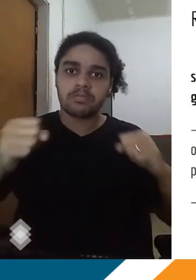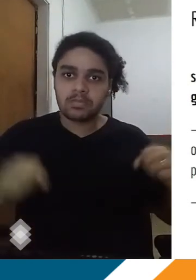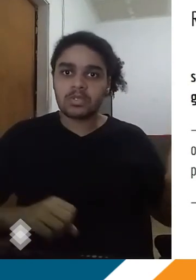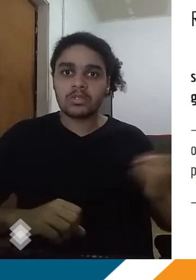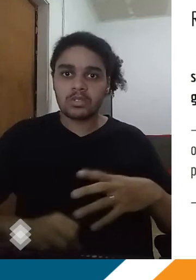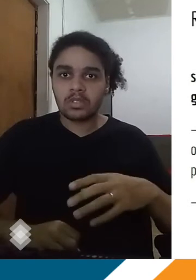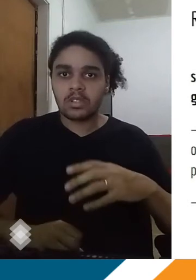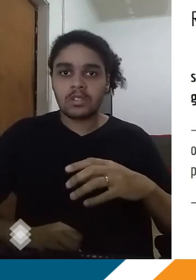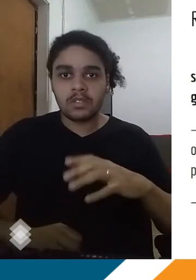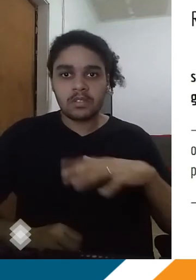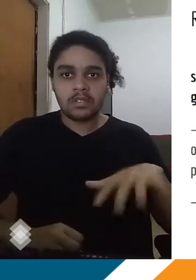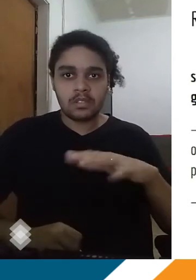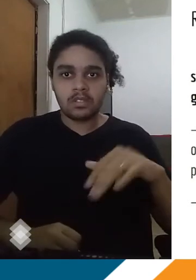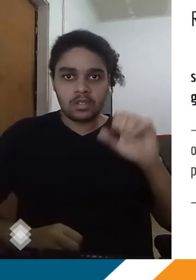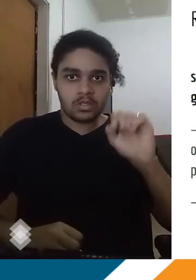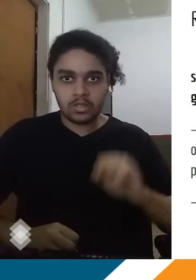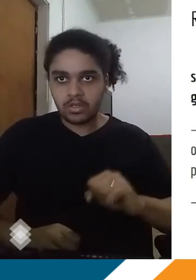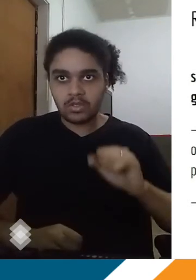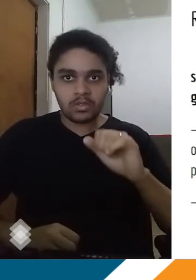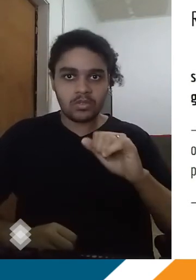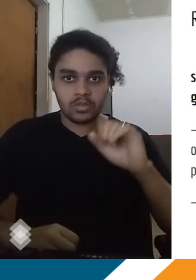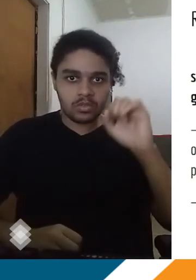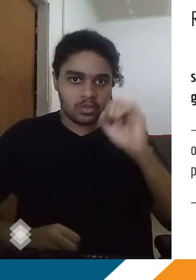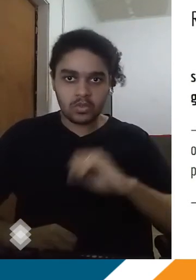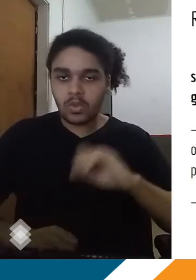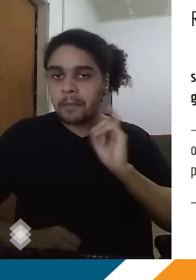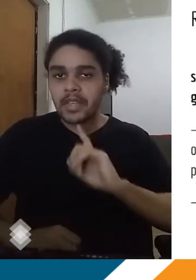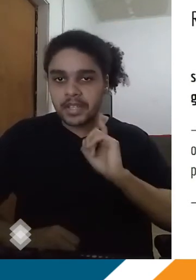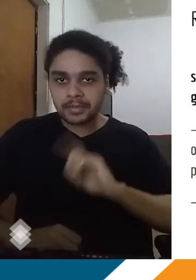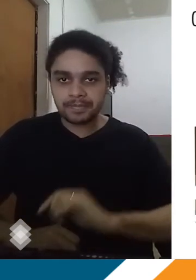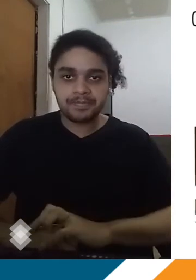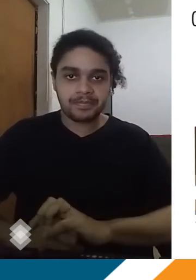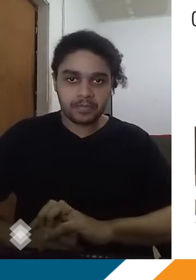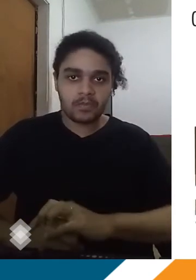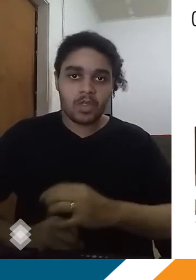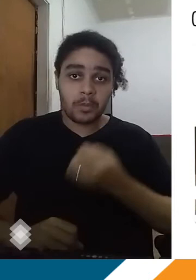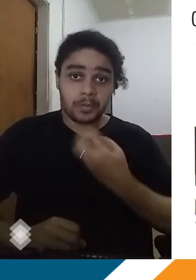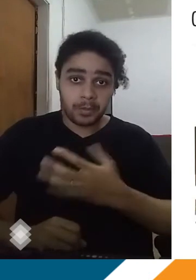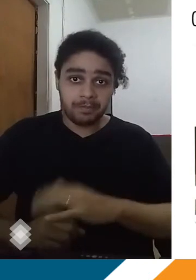dobramento moderno, né, na plataforma sul-americana.